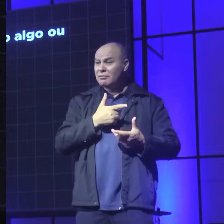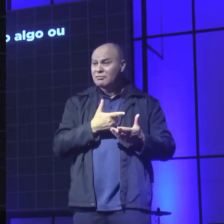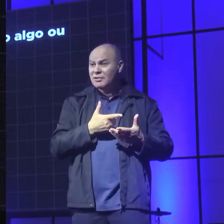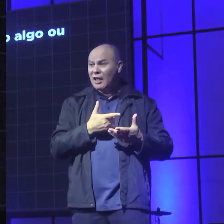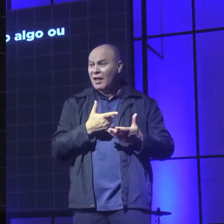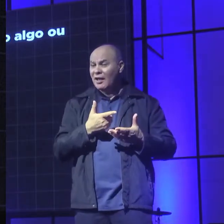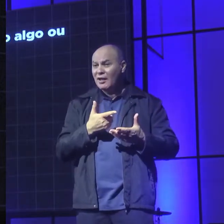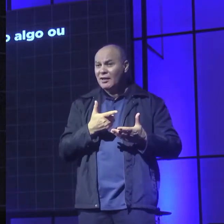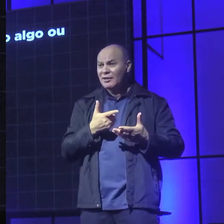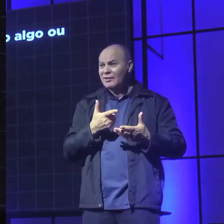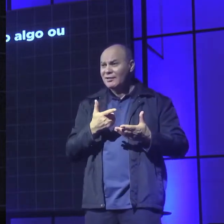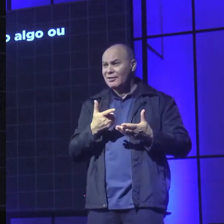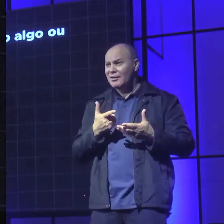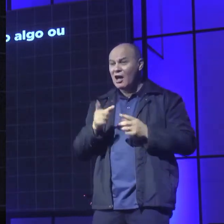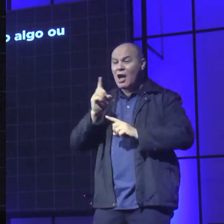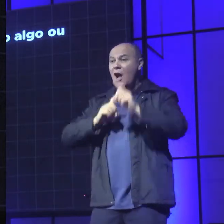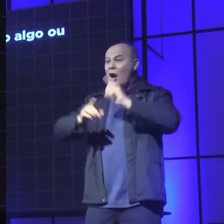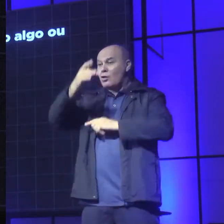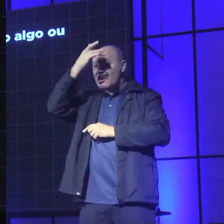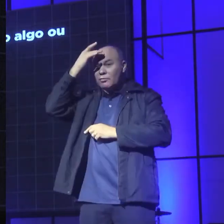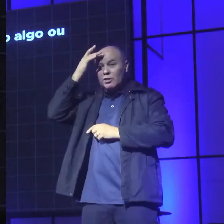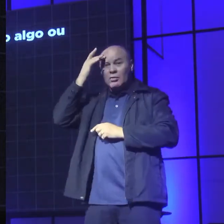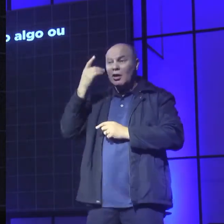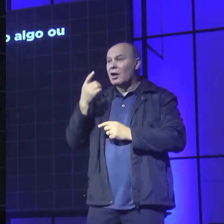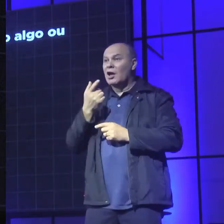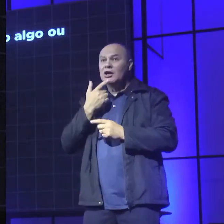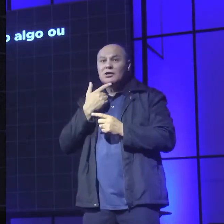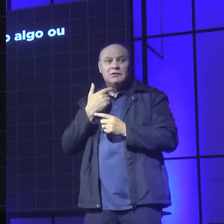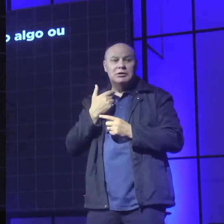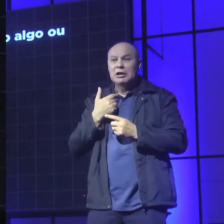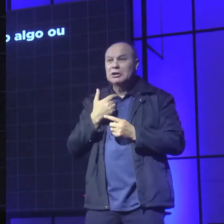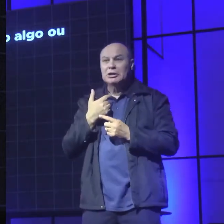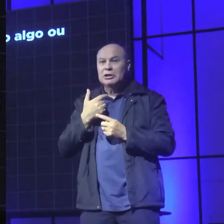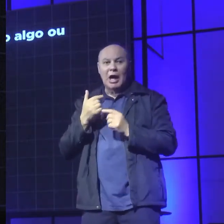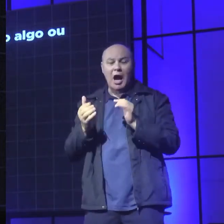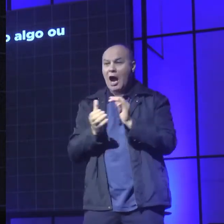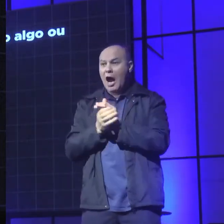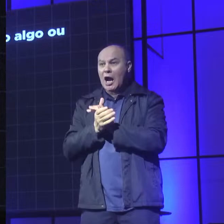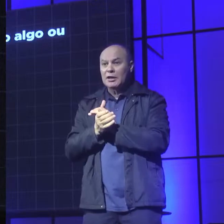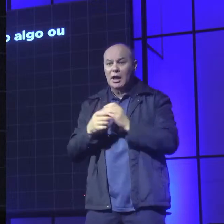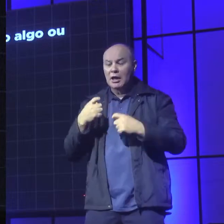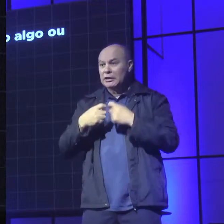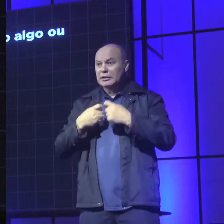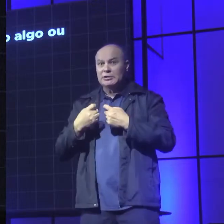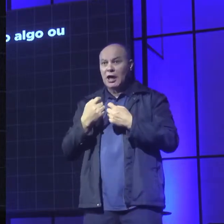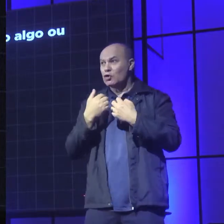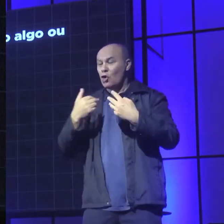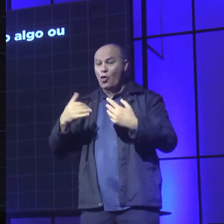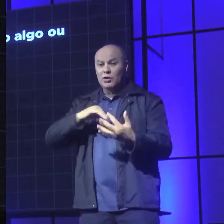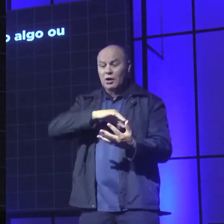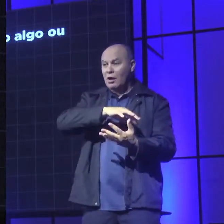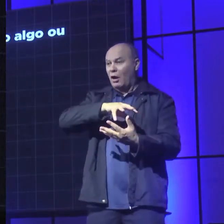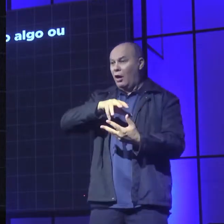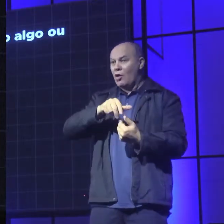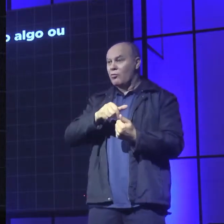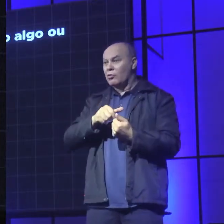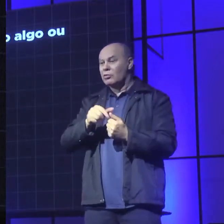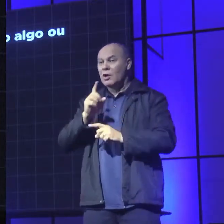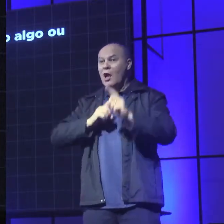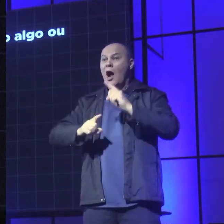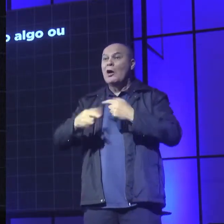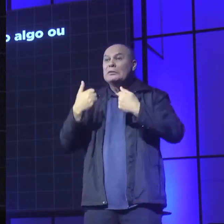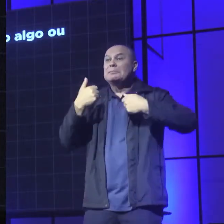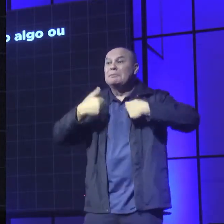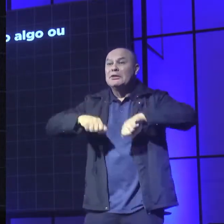diversão, alguma coisa. Todos nós estamos seguindo algo ou alguém. E eu quero que você